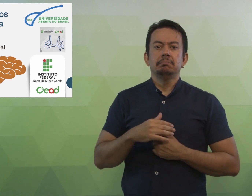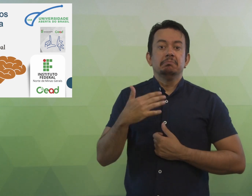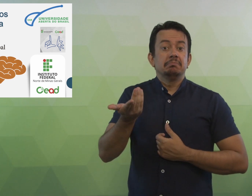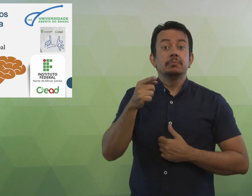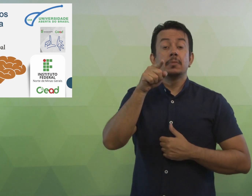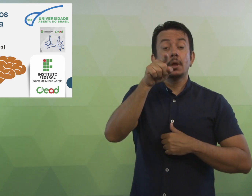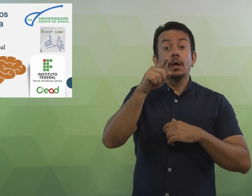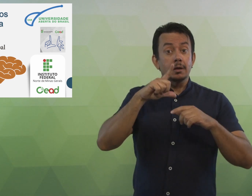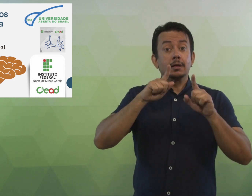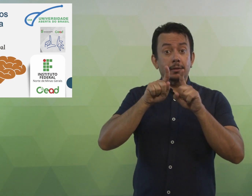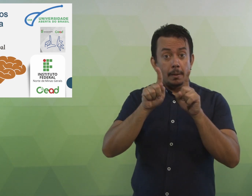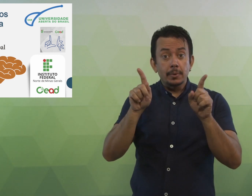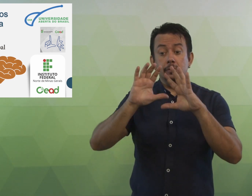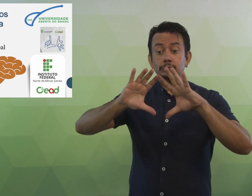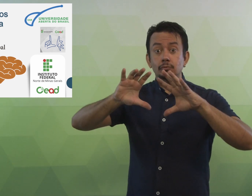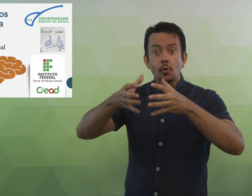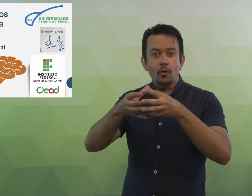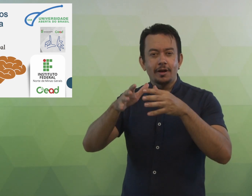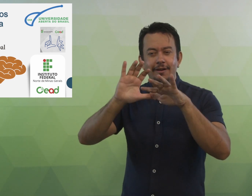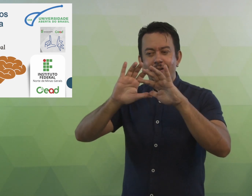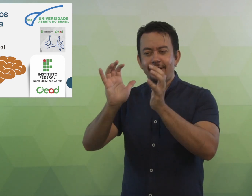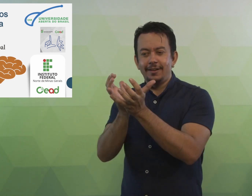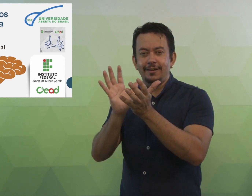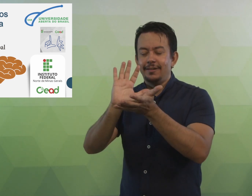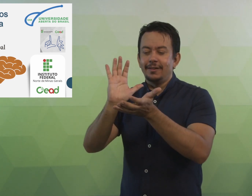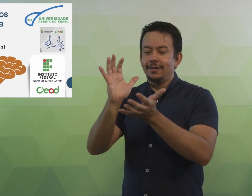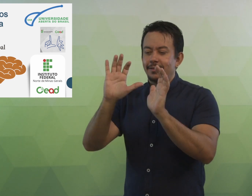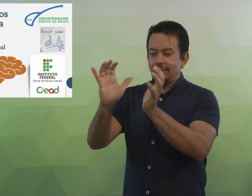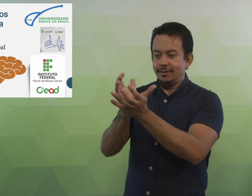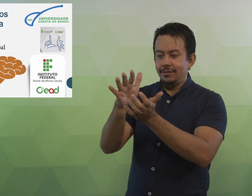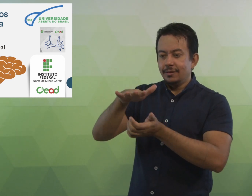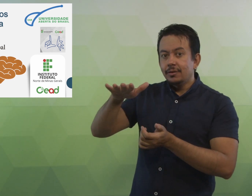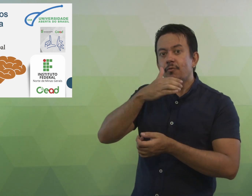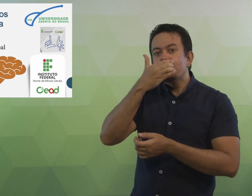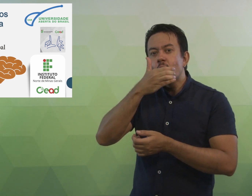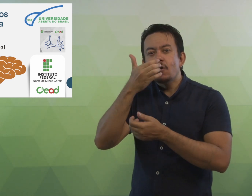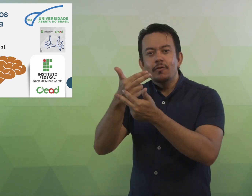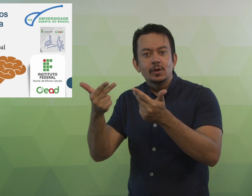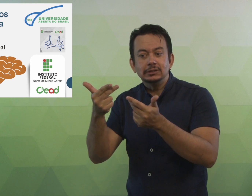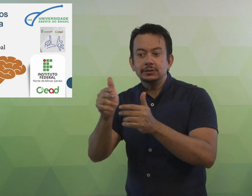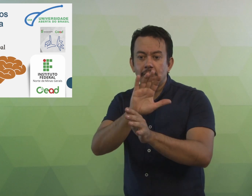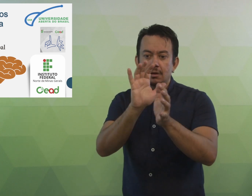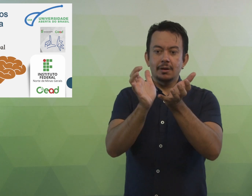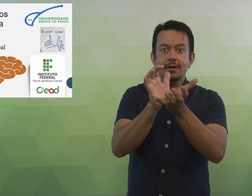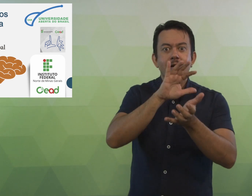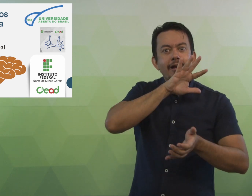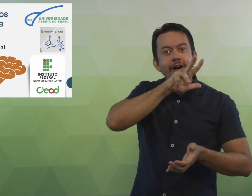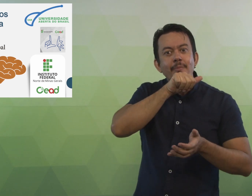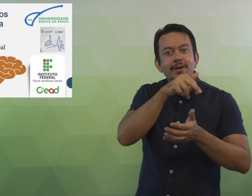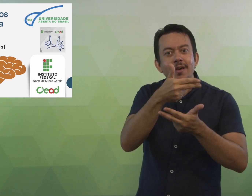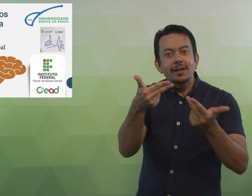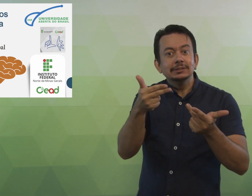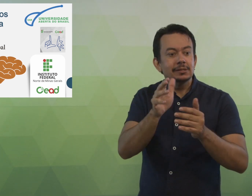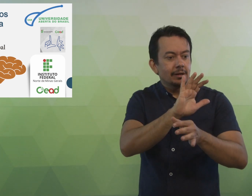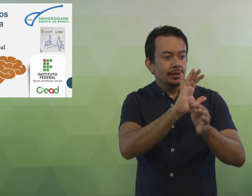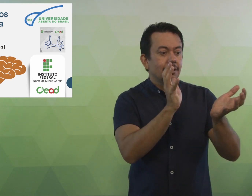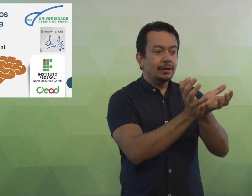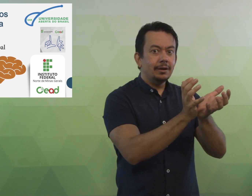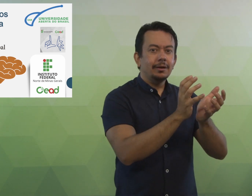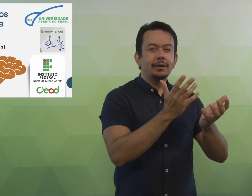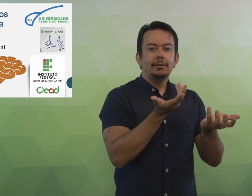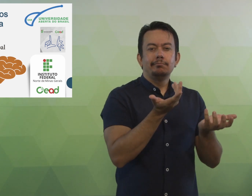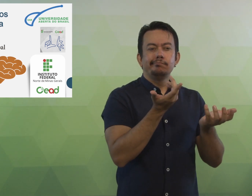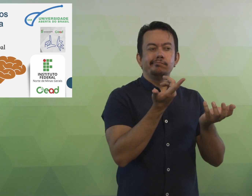seu nome? Onde você mora? Vários conjuntos de palavras, por exemplo, o nome